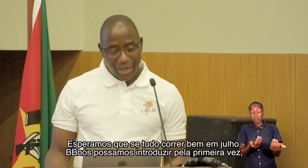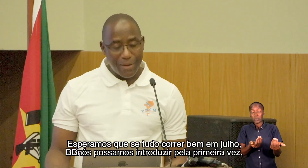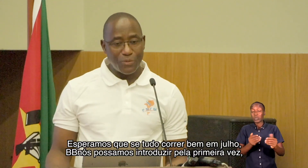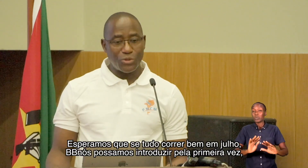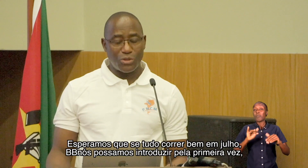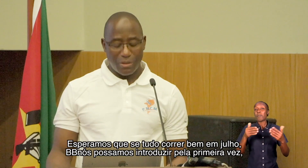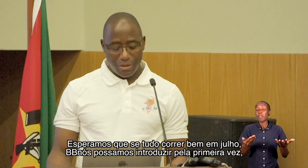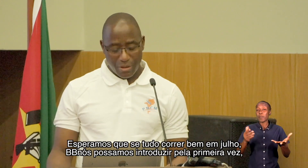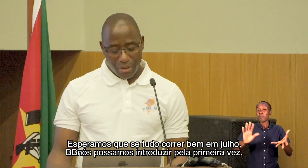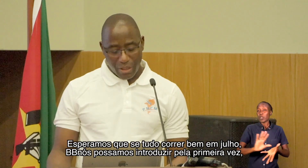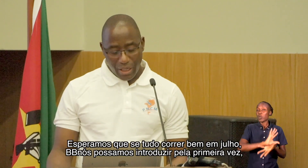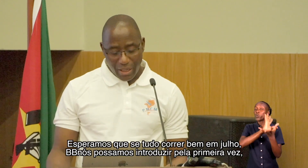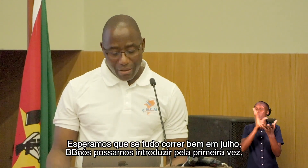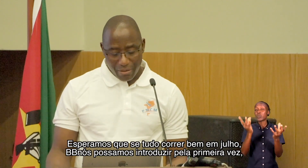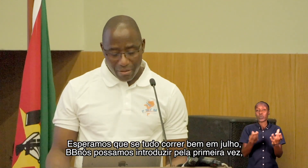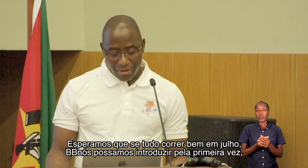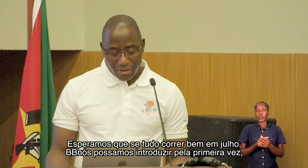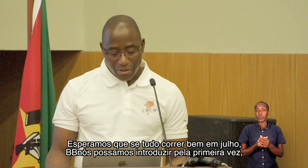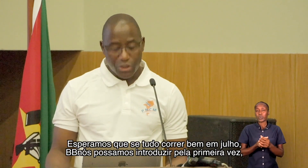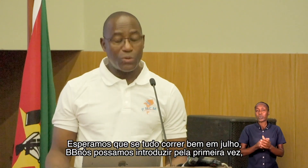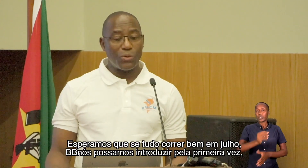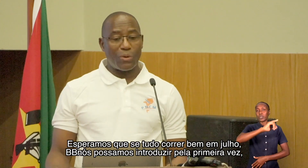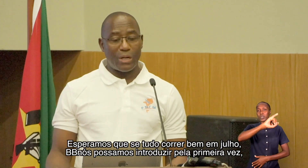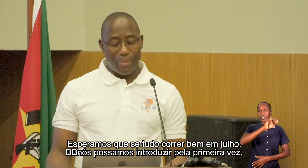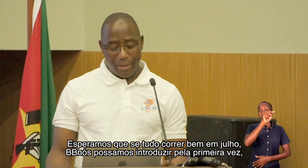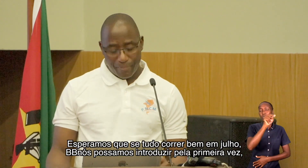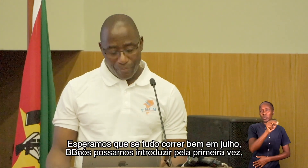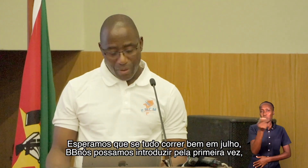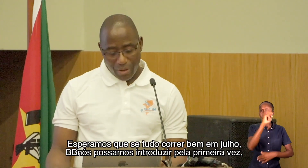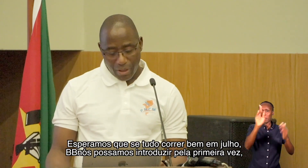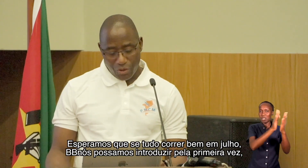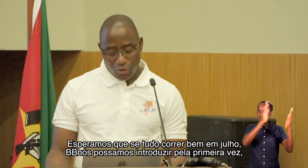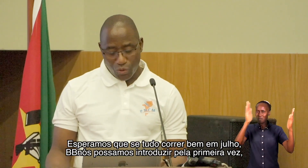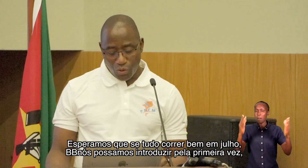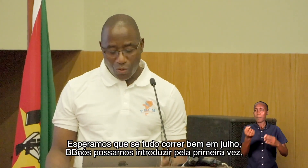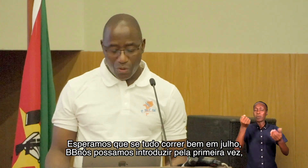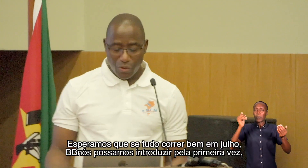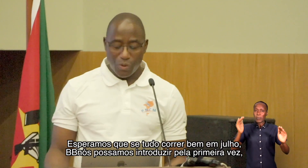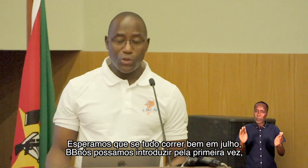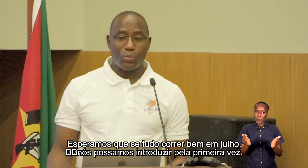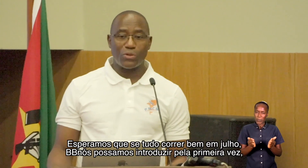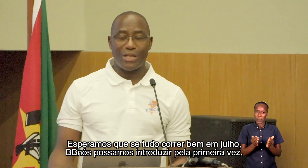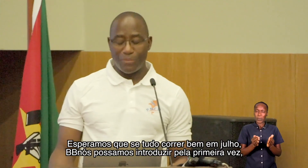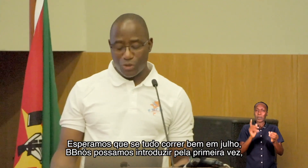Esperamos que, se tudo correr bem, em junho, nós possamos